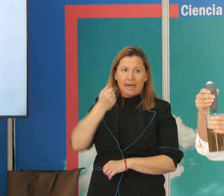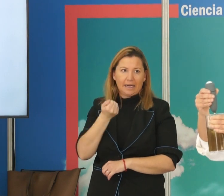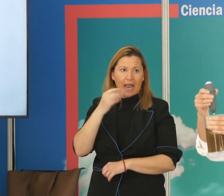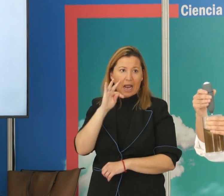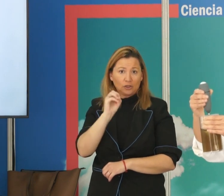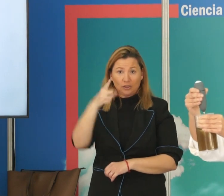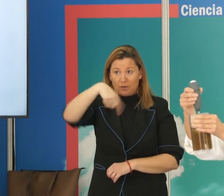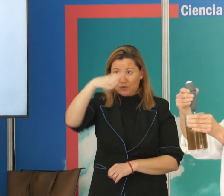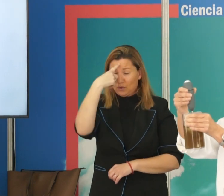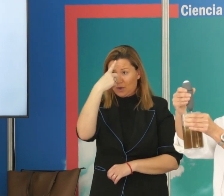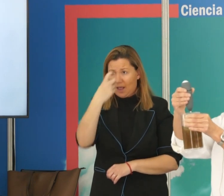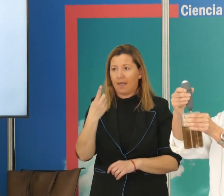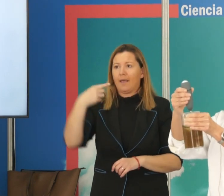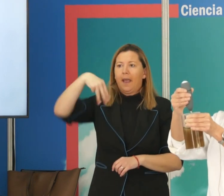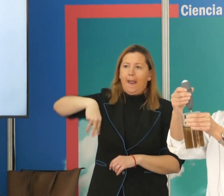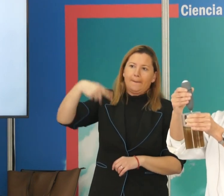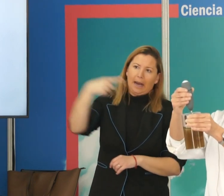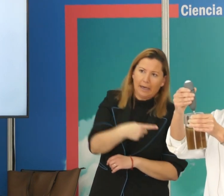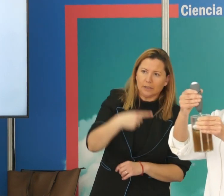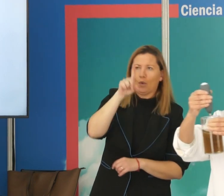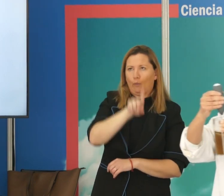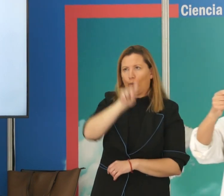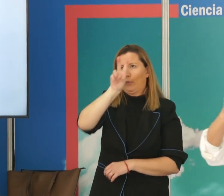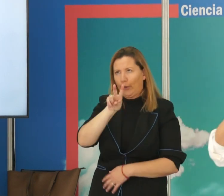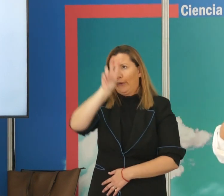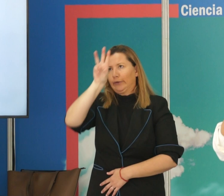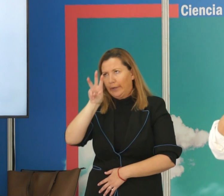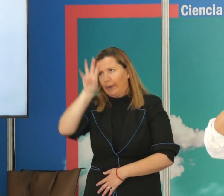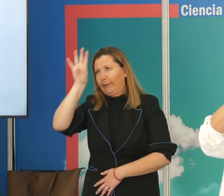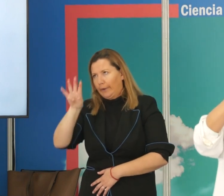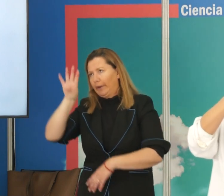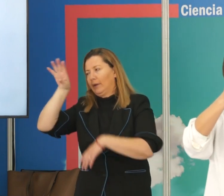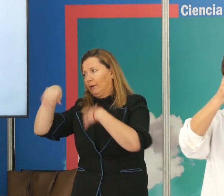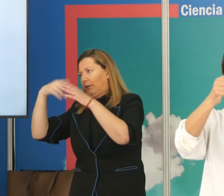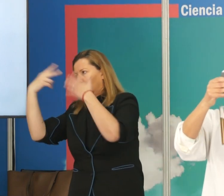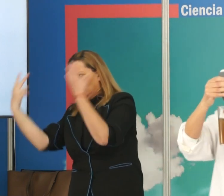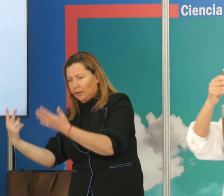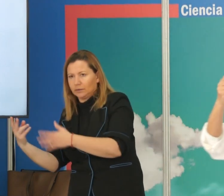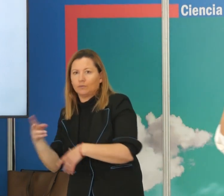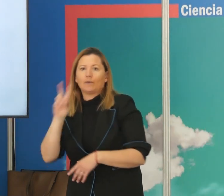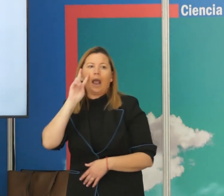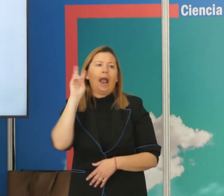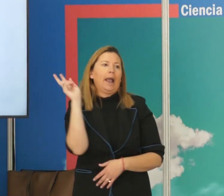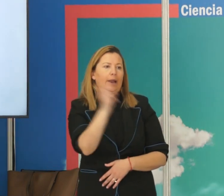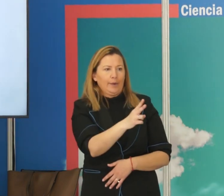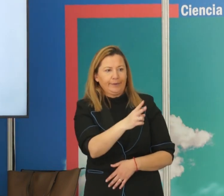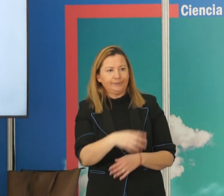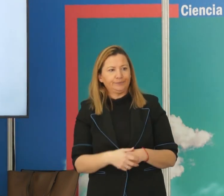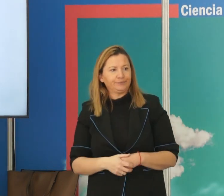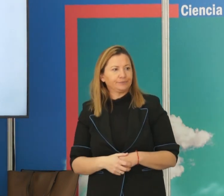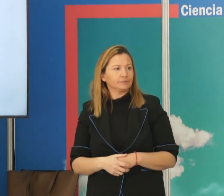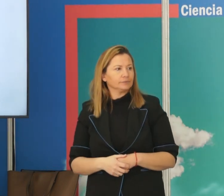acordará de la valencia del manganeso, 2, 3, 4, 6, 7, pues aquí estáis viendo una poca, ¿vale?